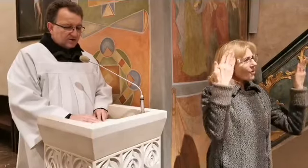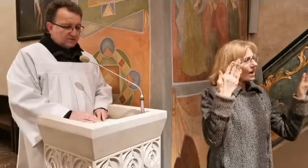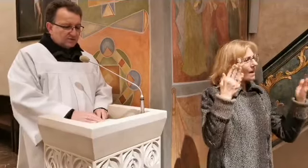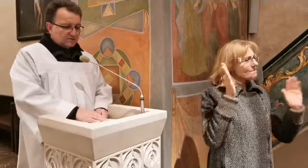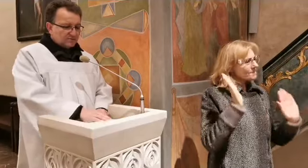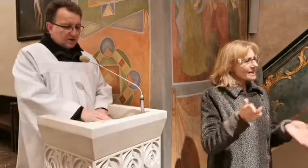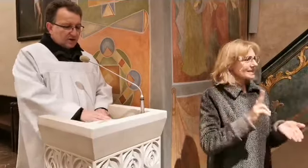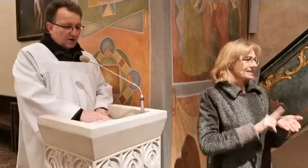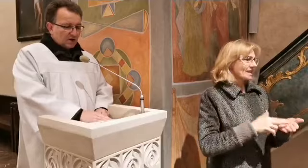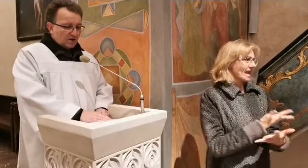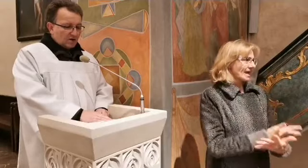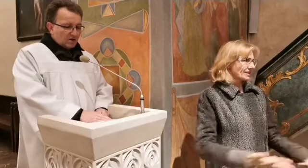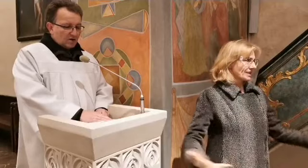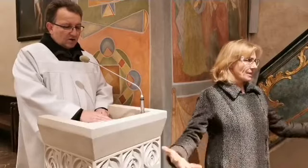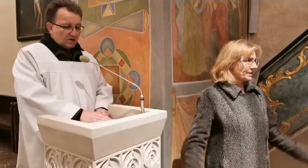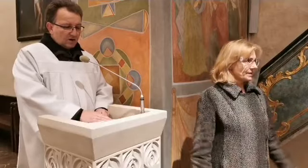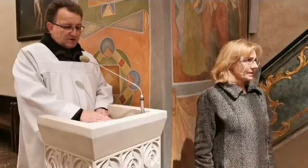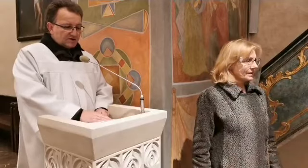naszej ziemi.